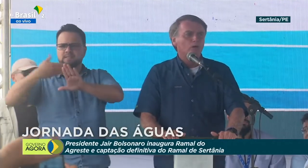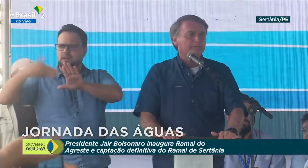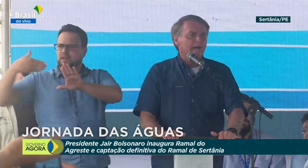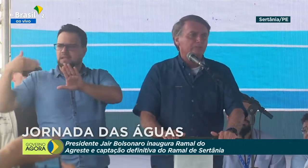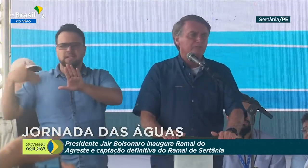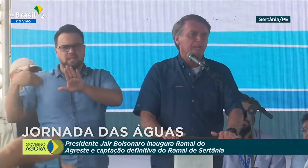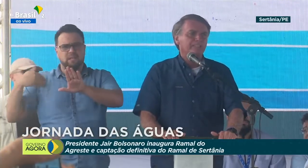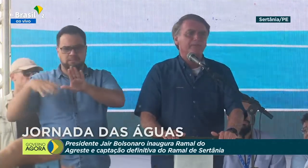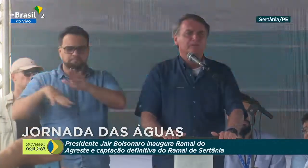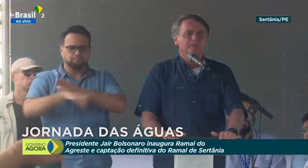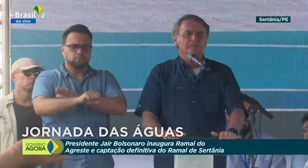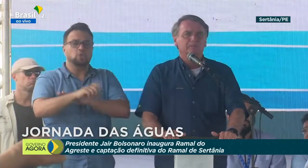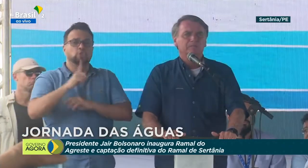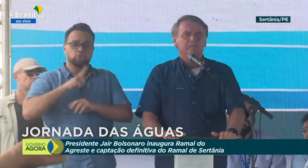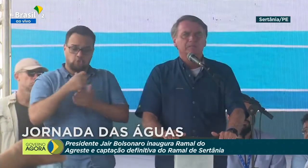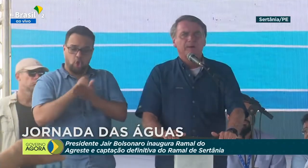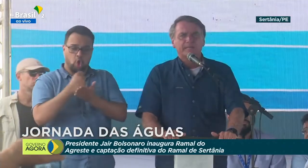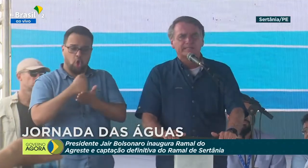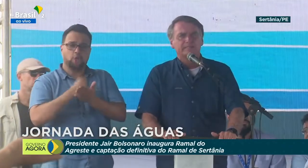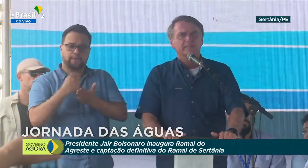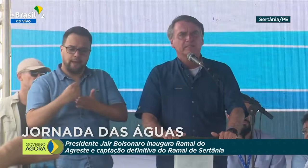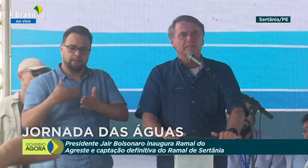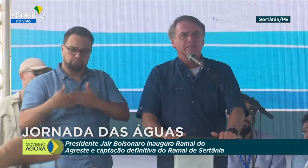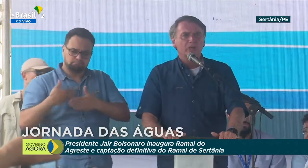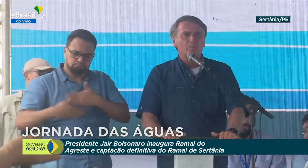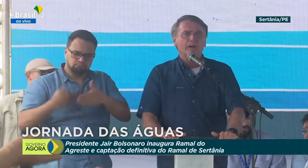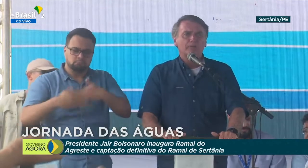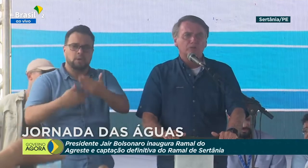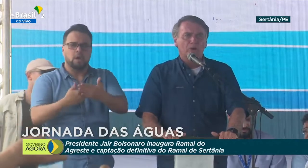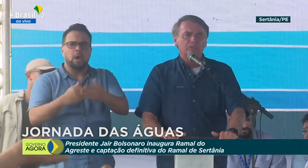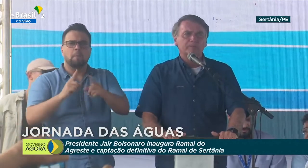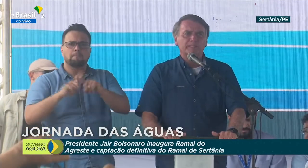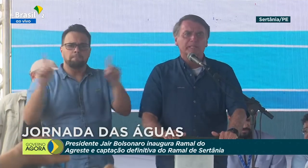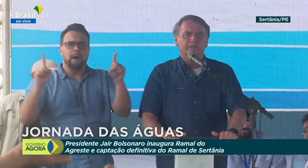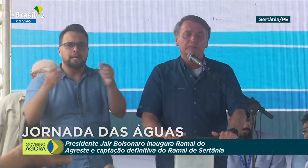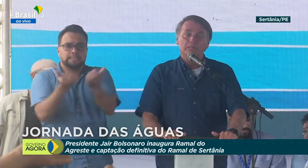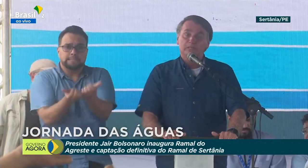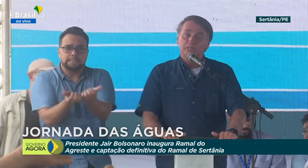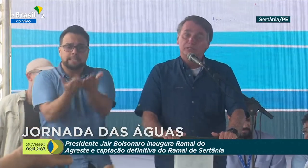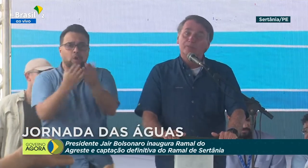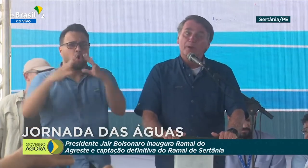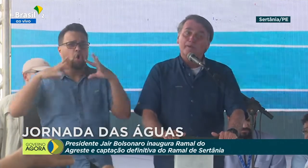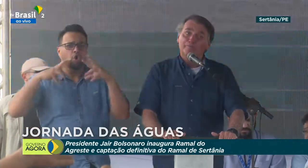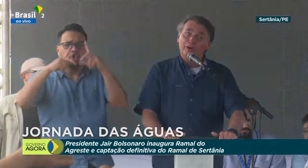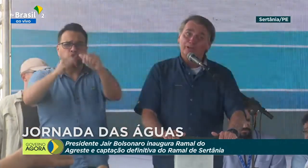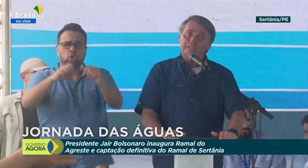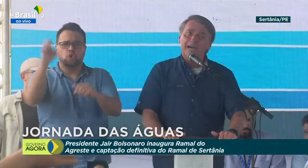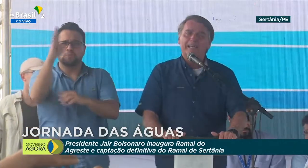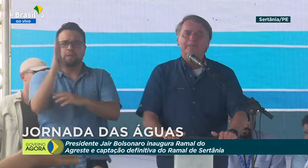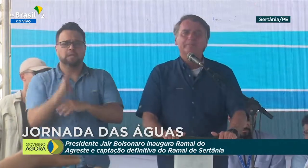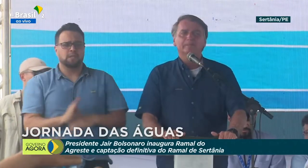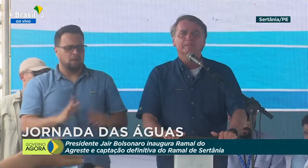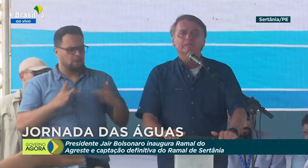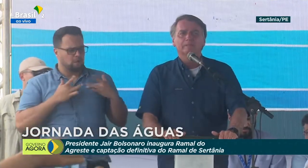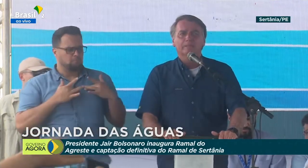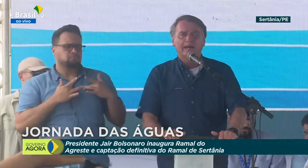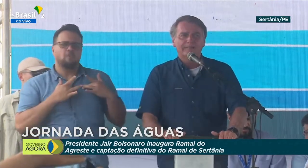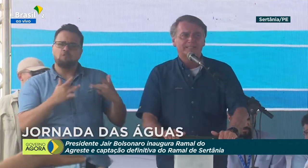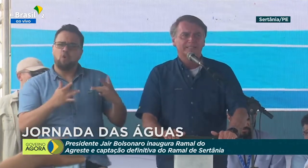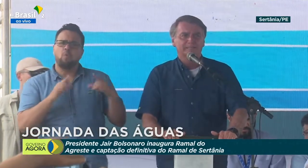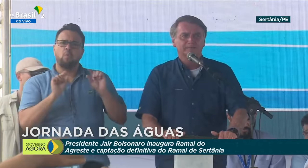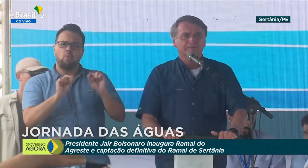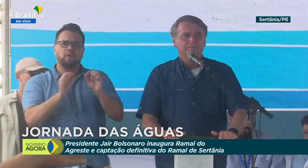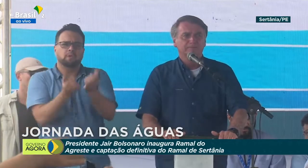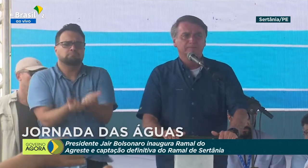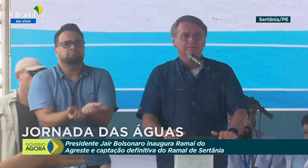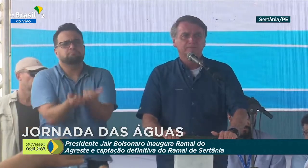pegou o contrato de andamento, mas deu para todos os brasileiros, de forma voluntária, a